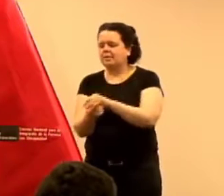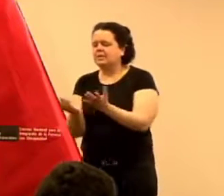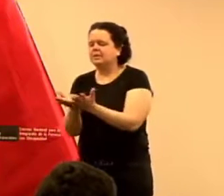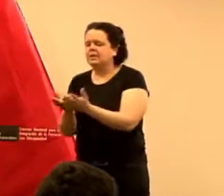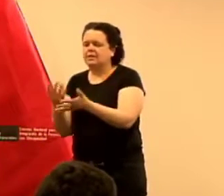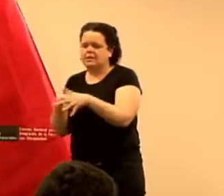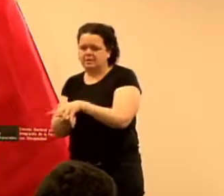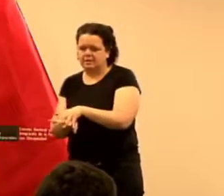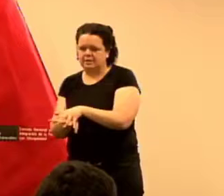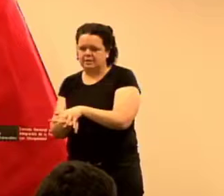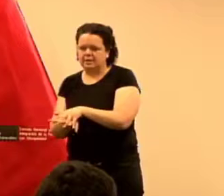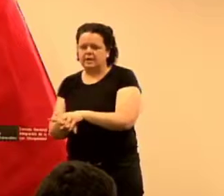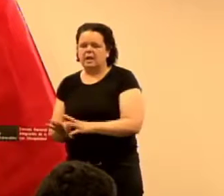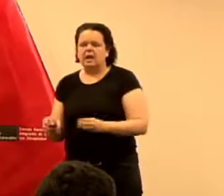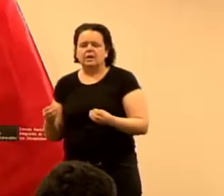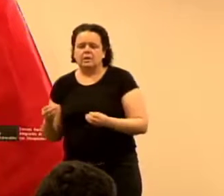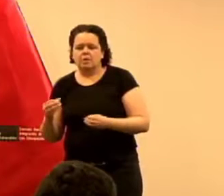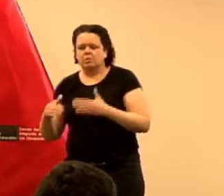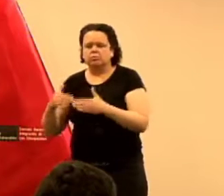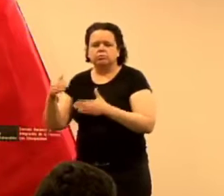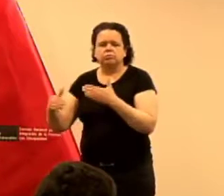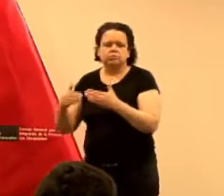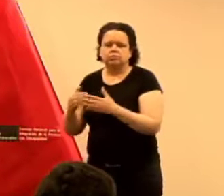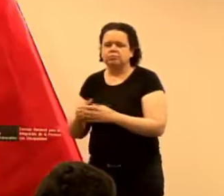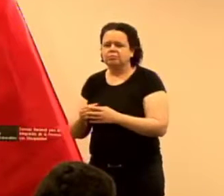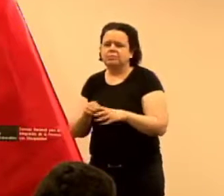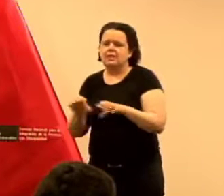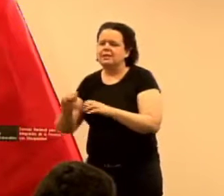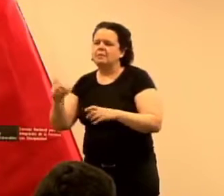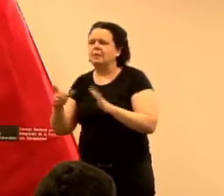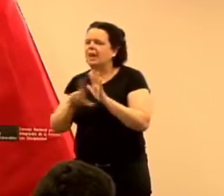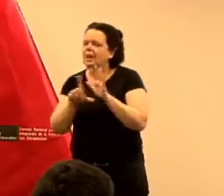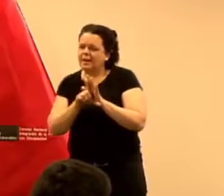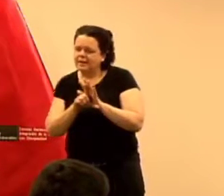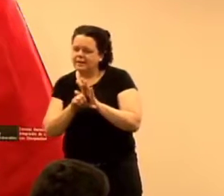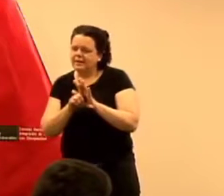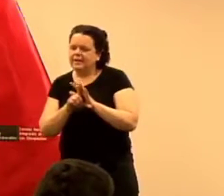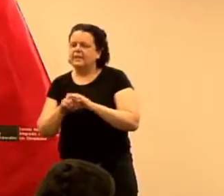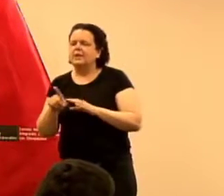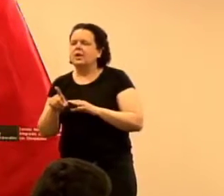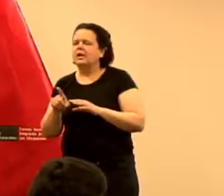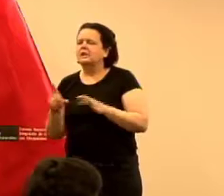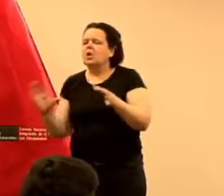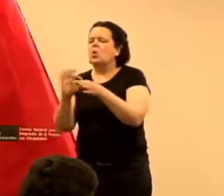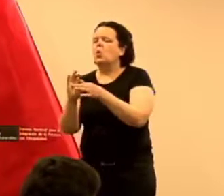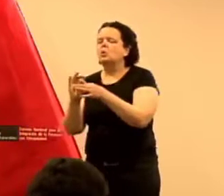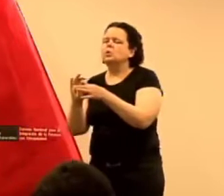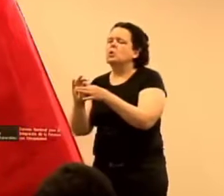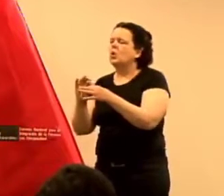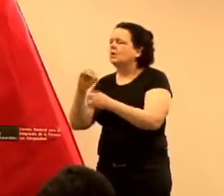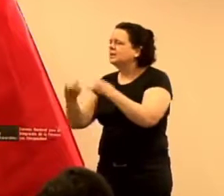inclusiva. Eso pasa evidentemente por la creación de marcos legislativos que estén alineados con los instrumentos internacionales de derechos